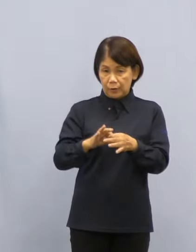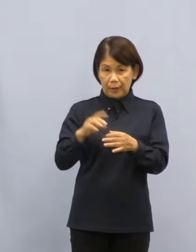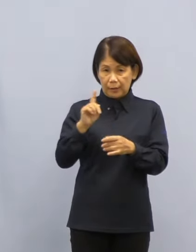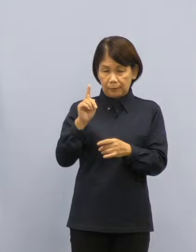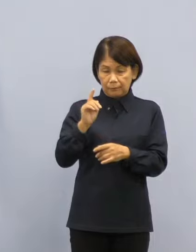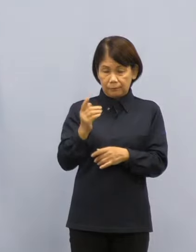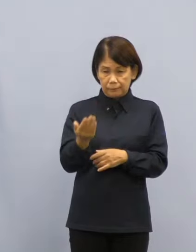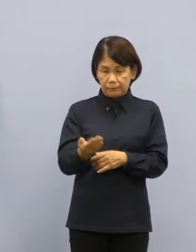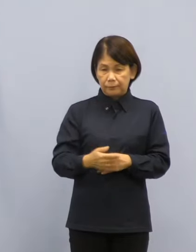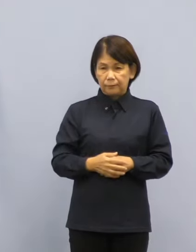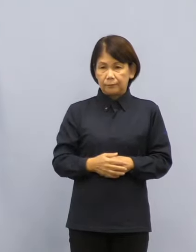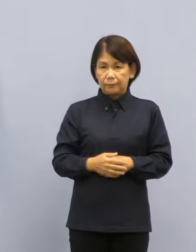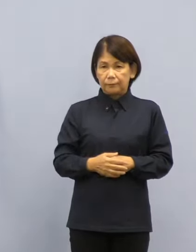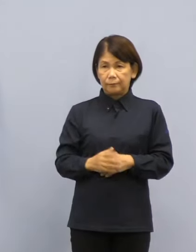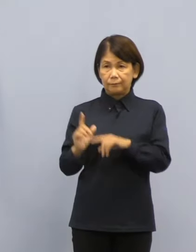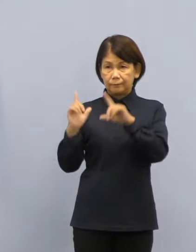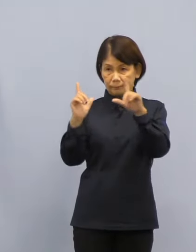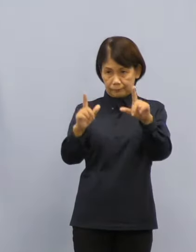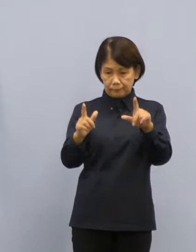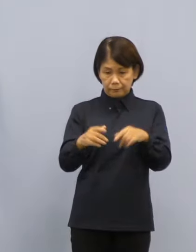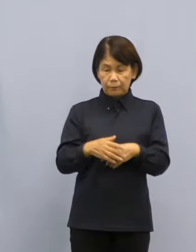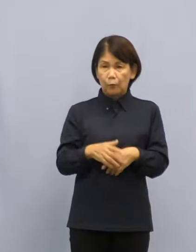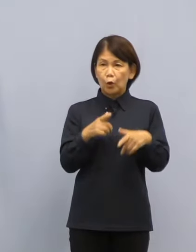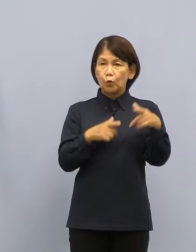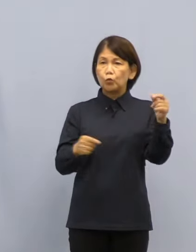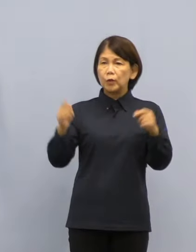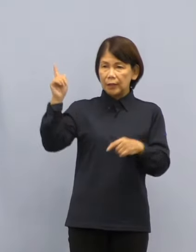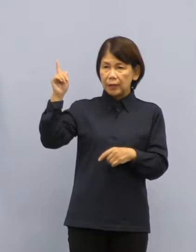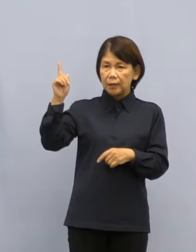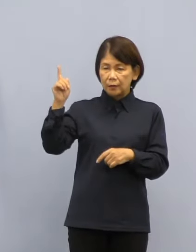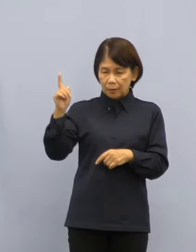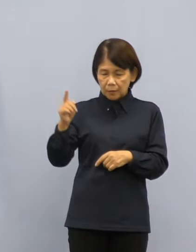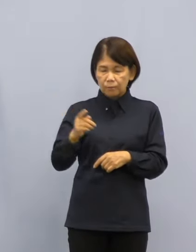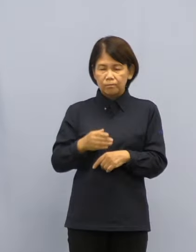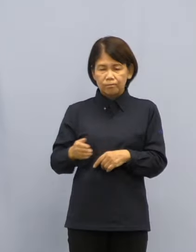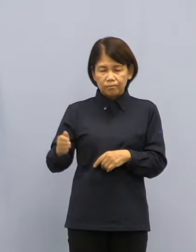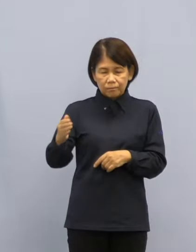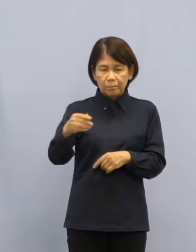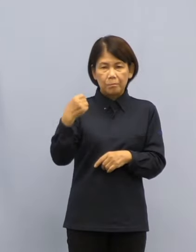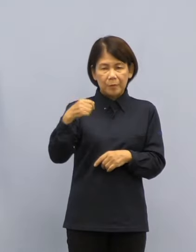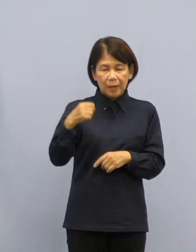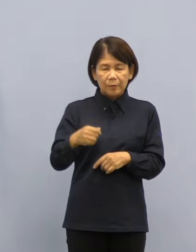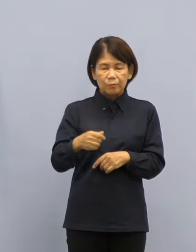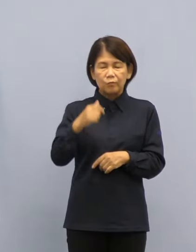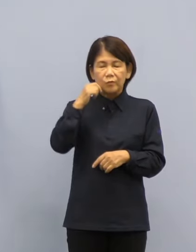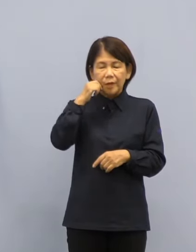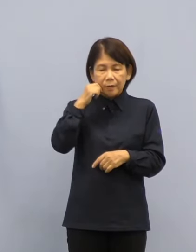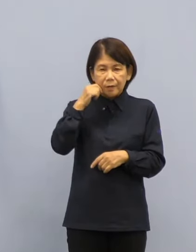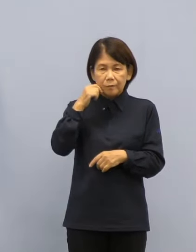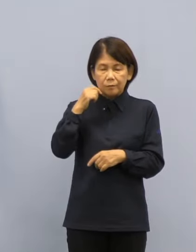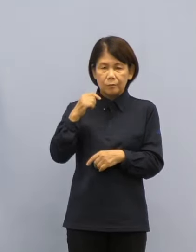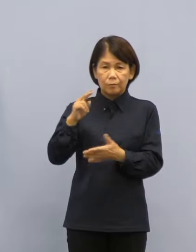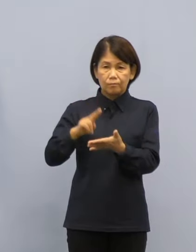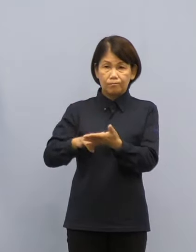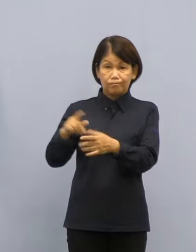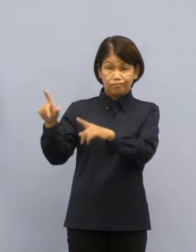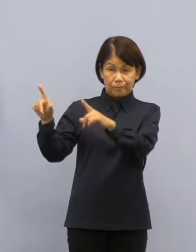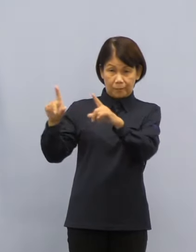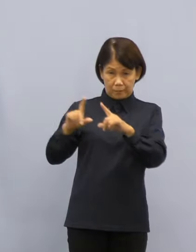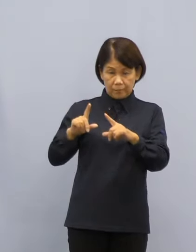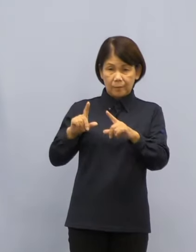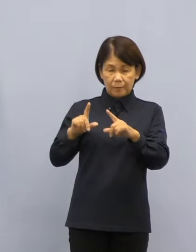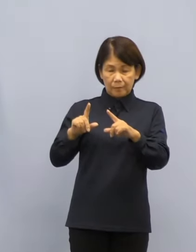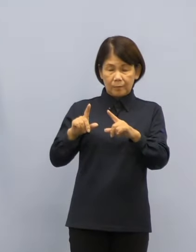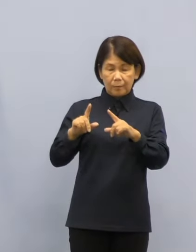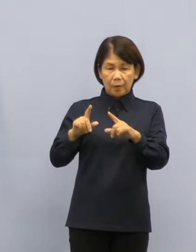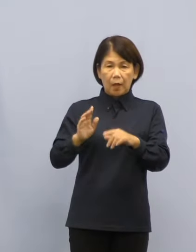ず国の方が今おっしゃってくださったように困難と結論を出したと認識をしてますので、まあ、なかな